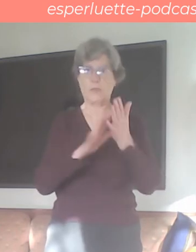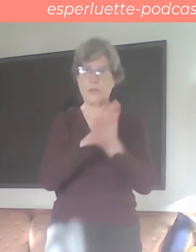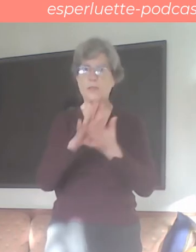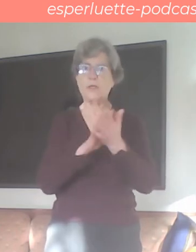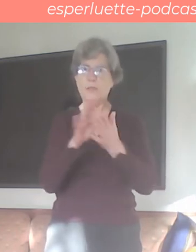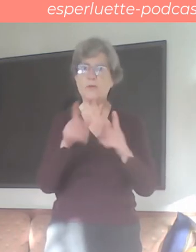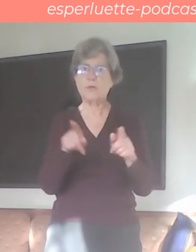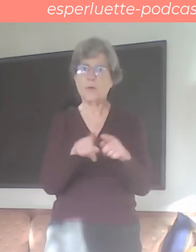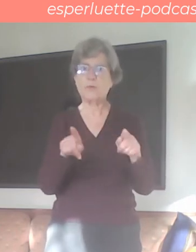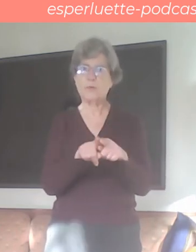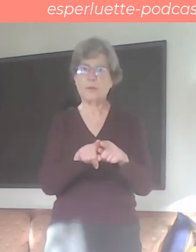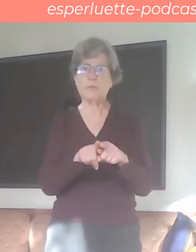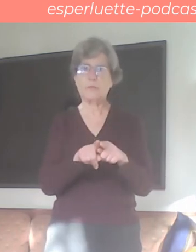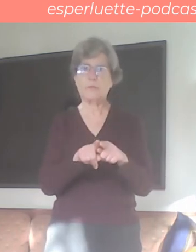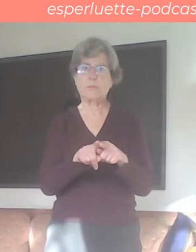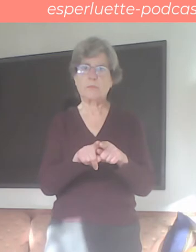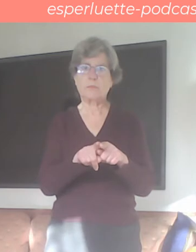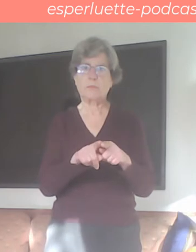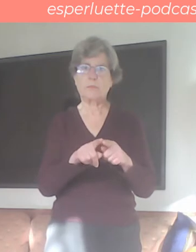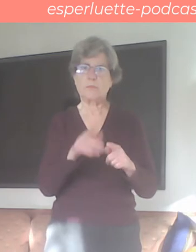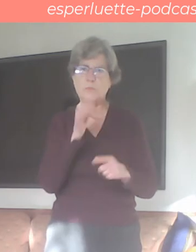non-oralistes et acceptant la langue des signes. Cette bagarre dont je parle